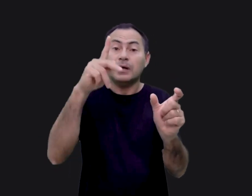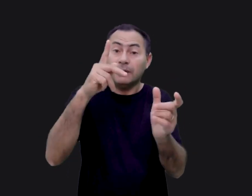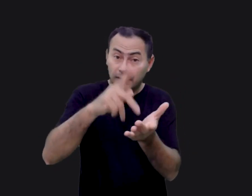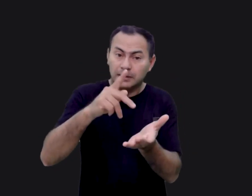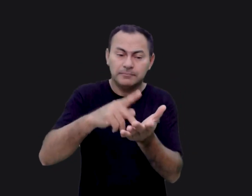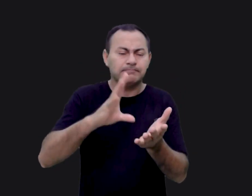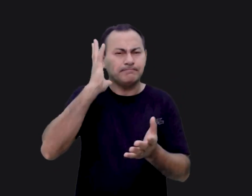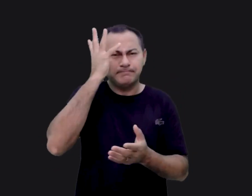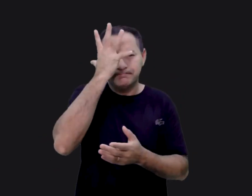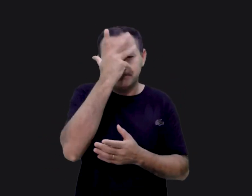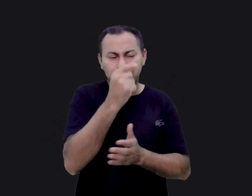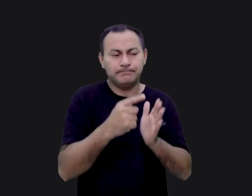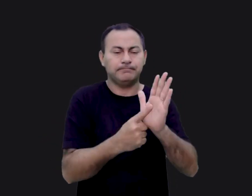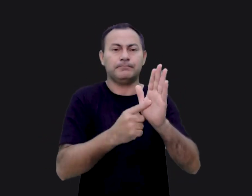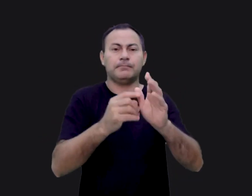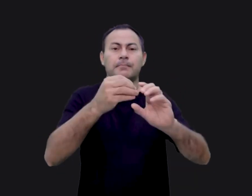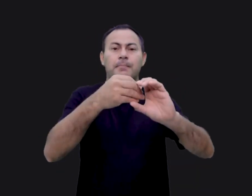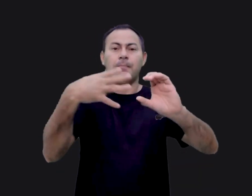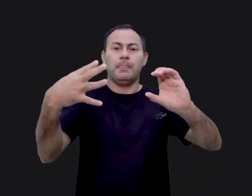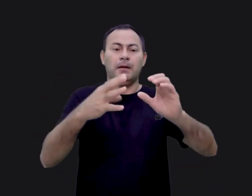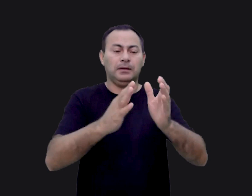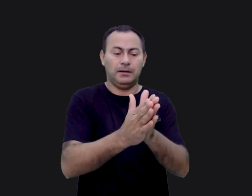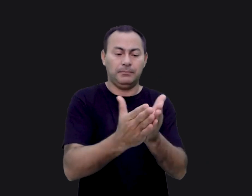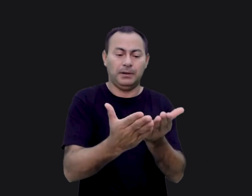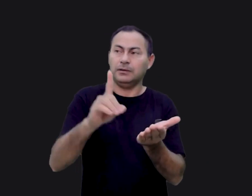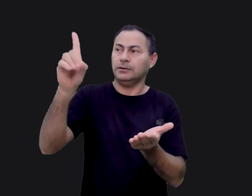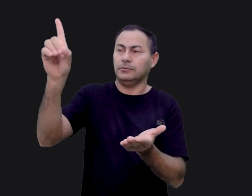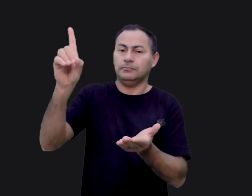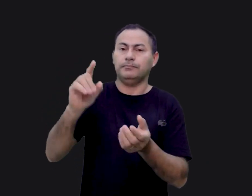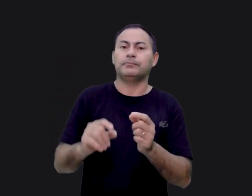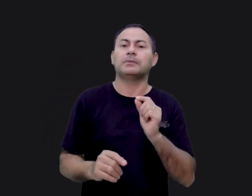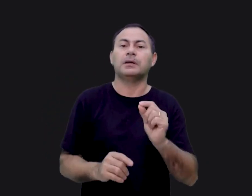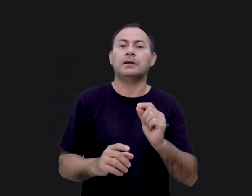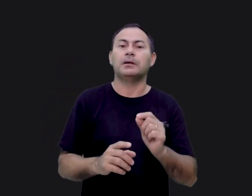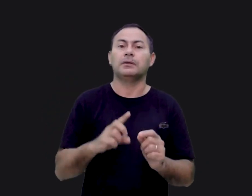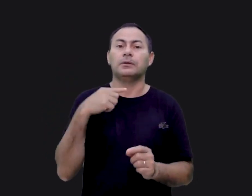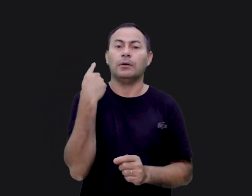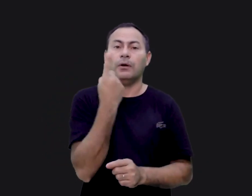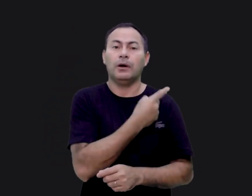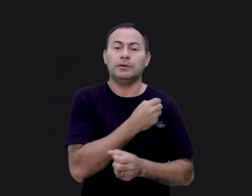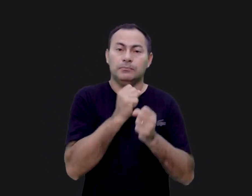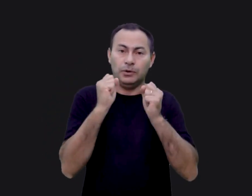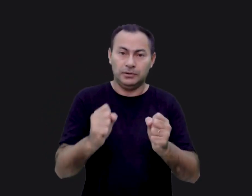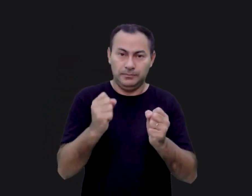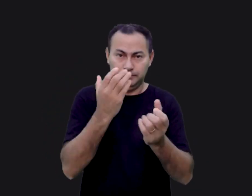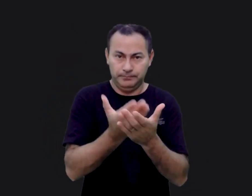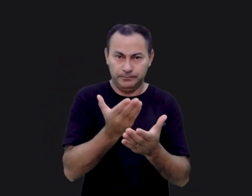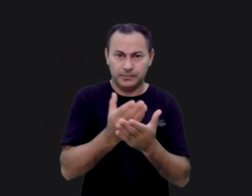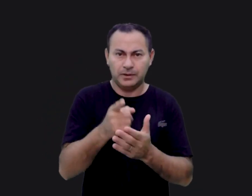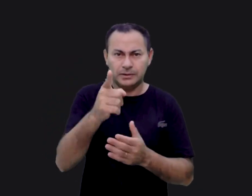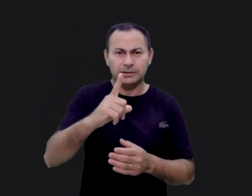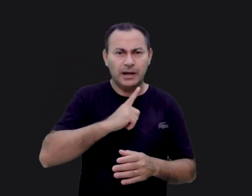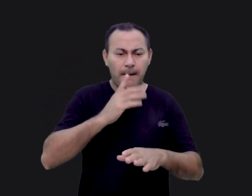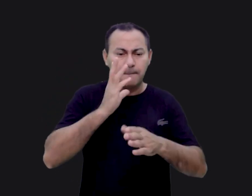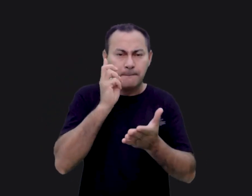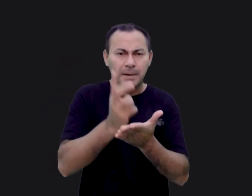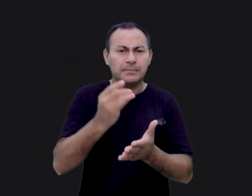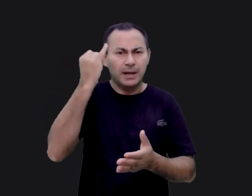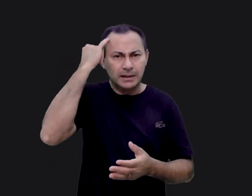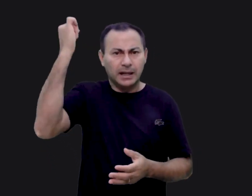linda afirmação que nos dá uma característica das Escrituras para que a estudemos. Se você tiver a mesma ideia de